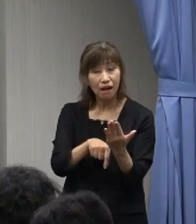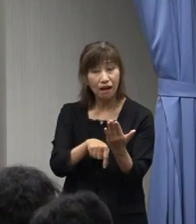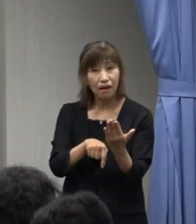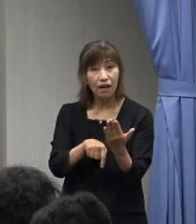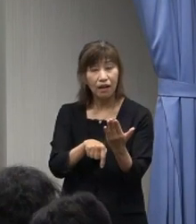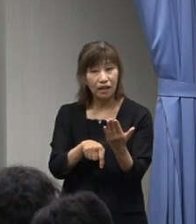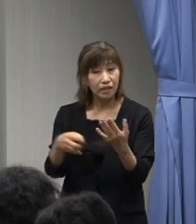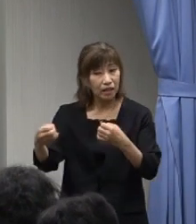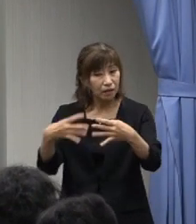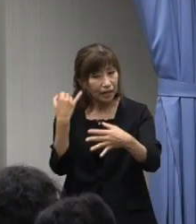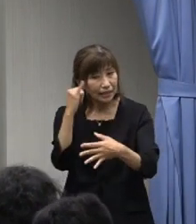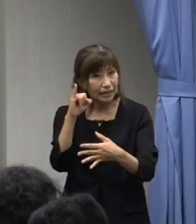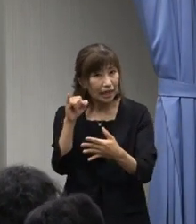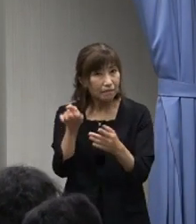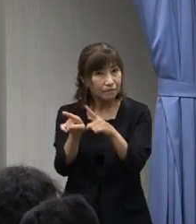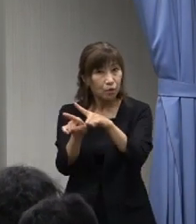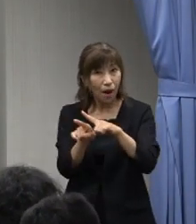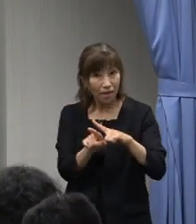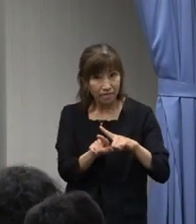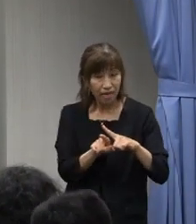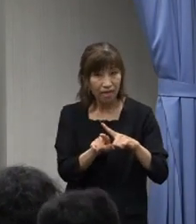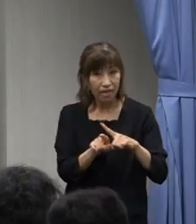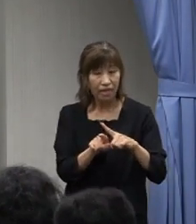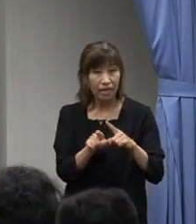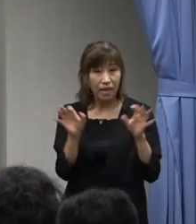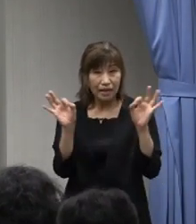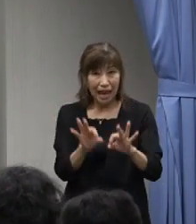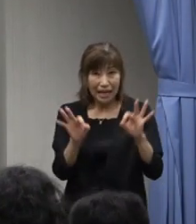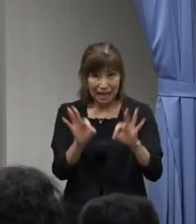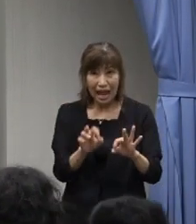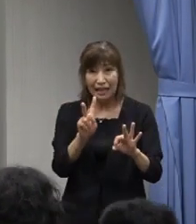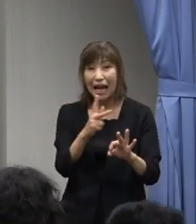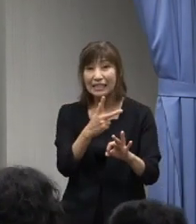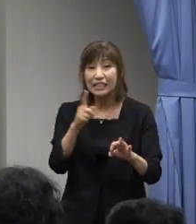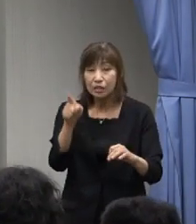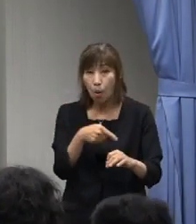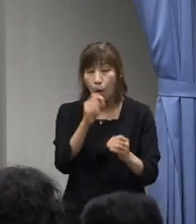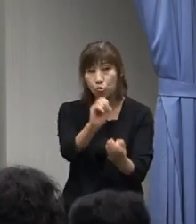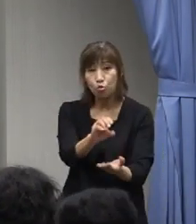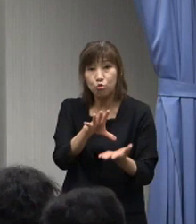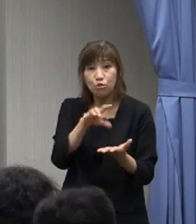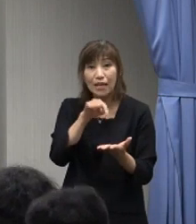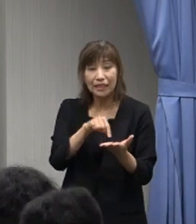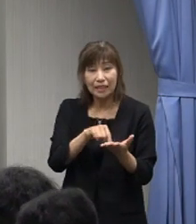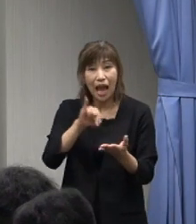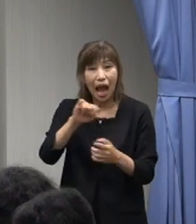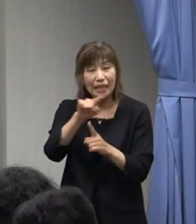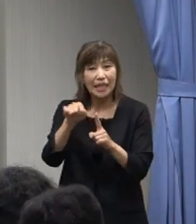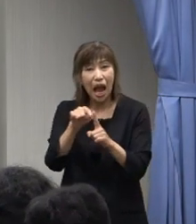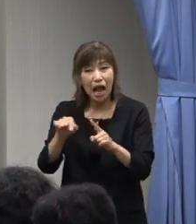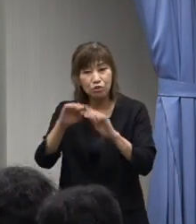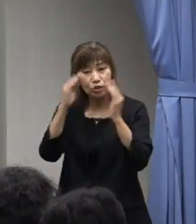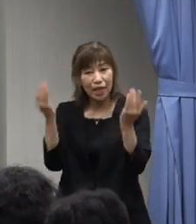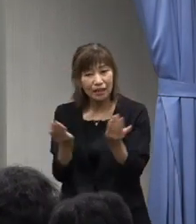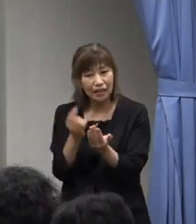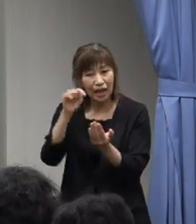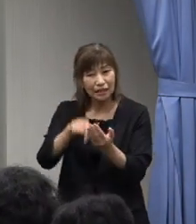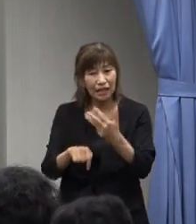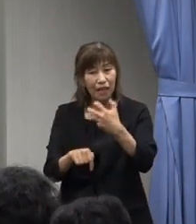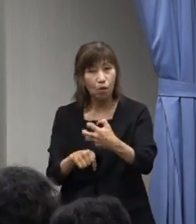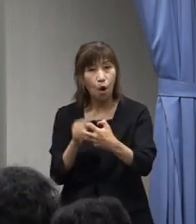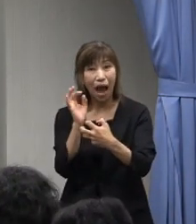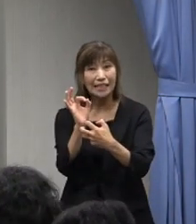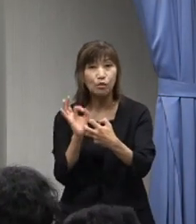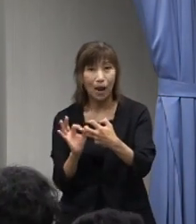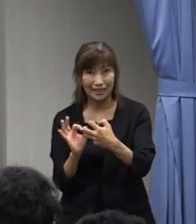まえてですね、カジノ収益が割合全体の8割という計算だと思うんですけど、この